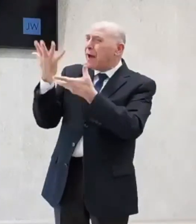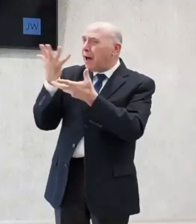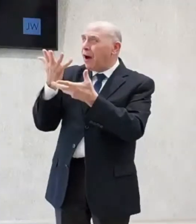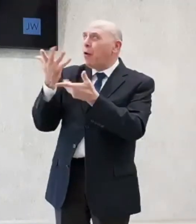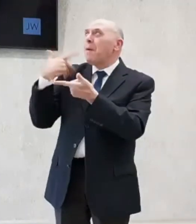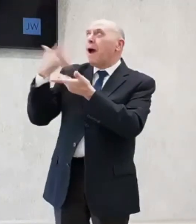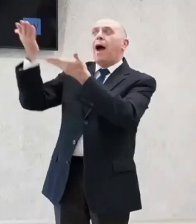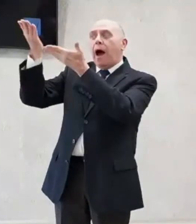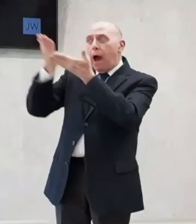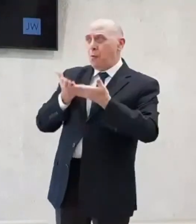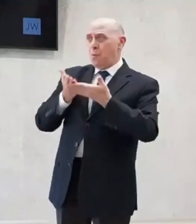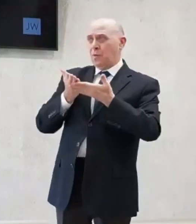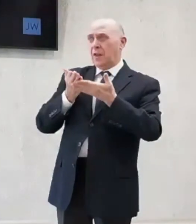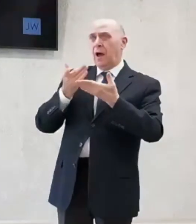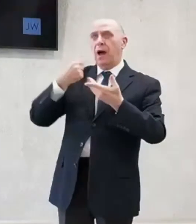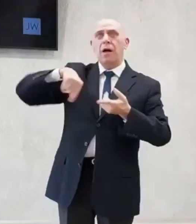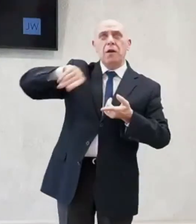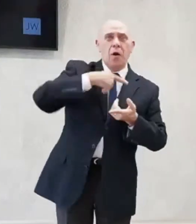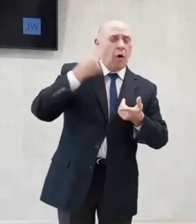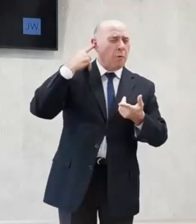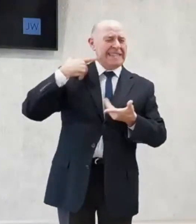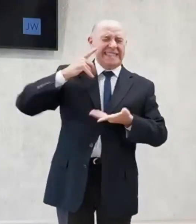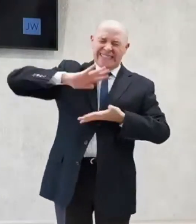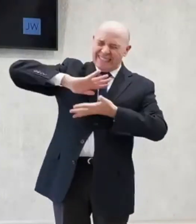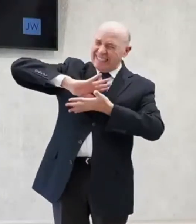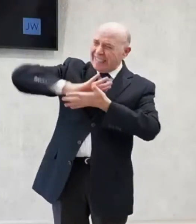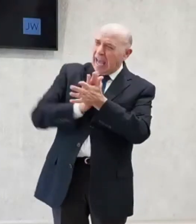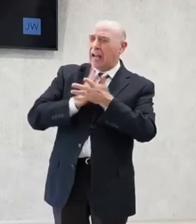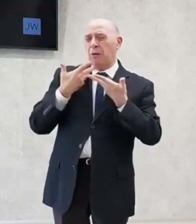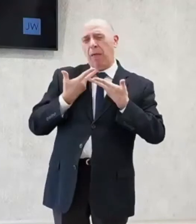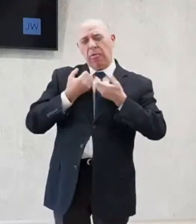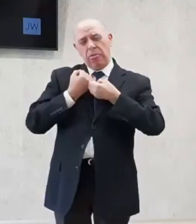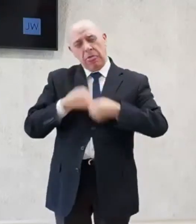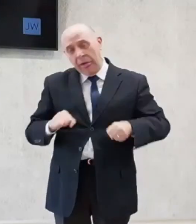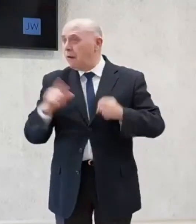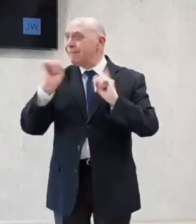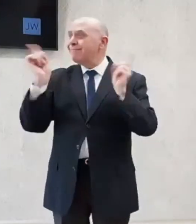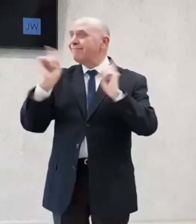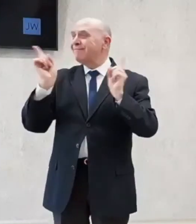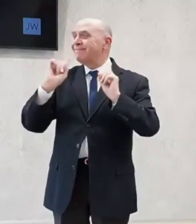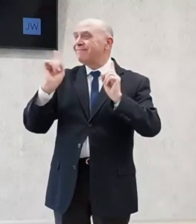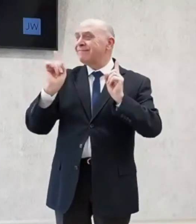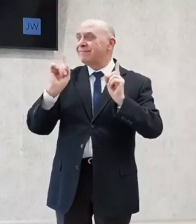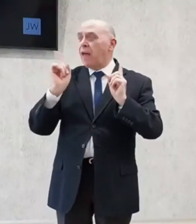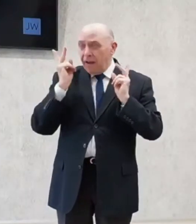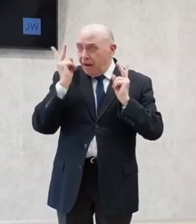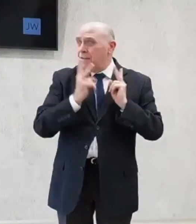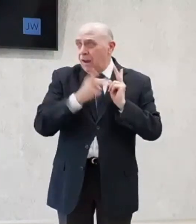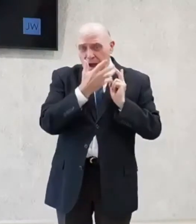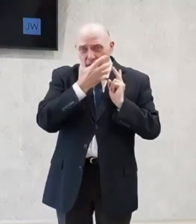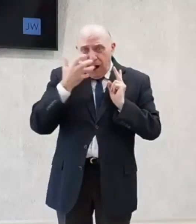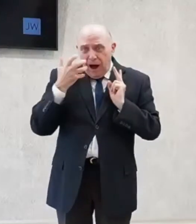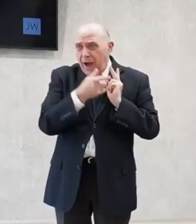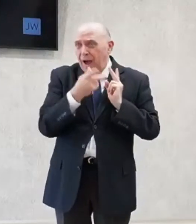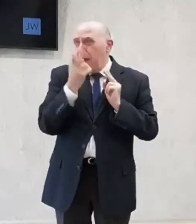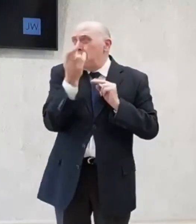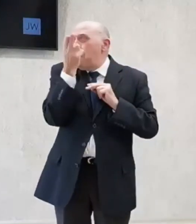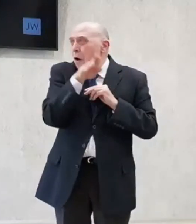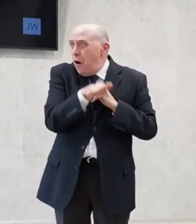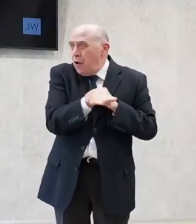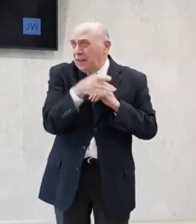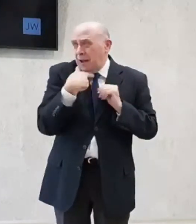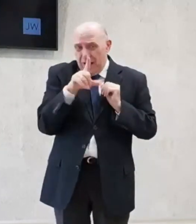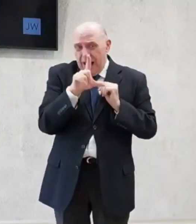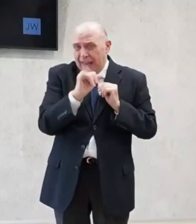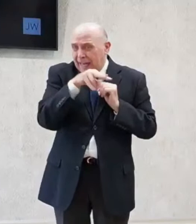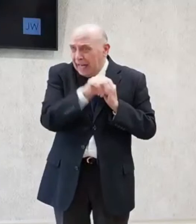aiutandoci a non essere oppressi dal dolore e tantomeno per la perdita di una persona cara come potrebbe essere il caso